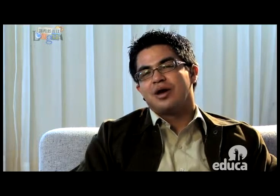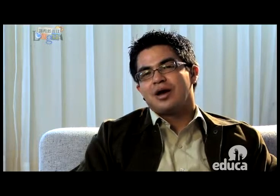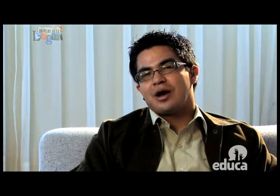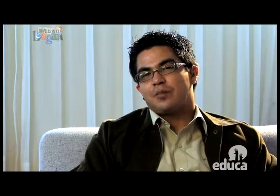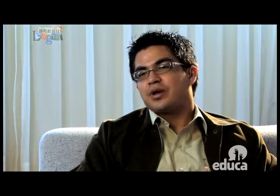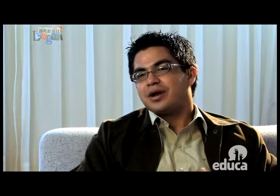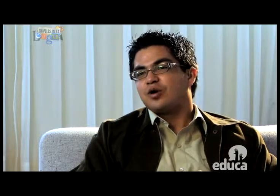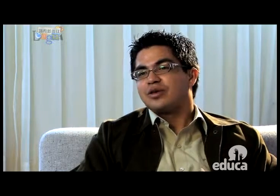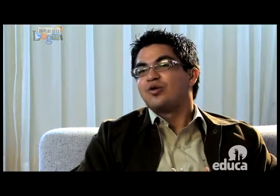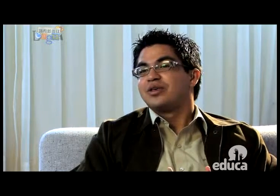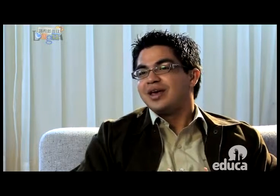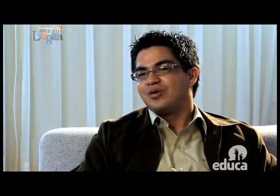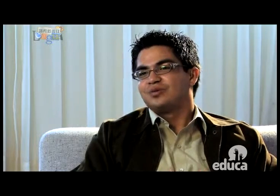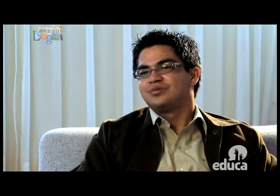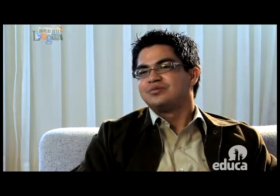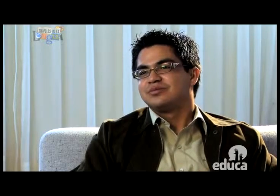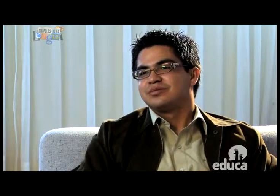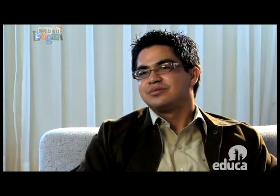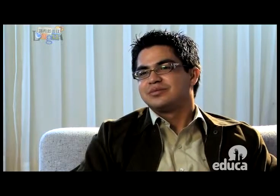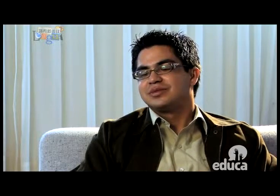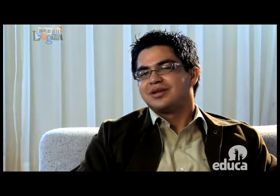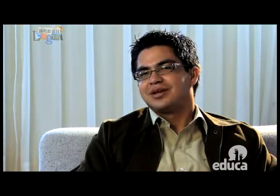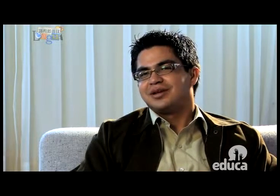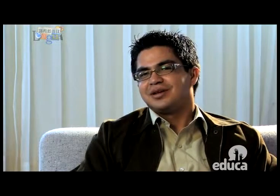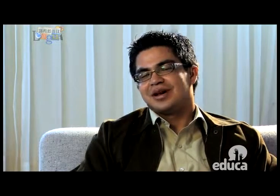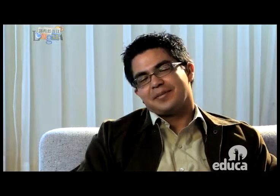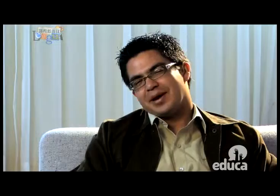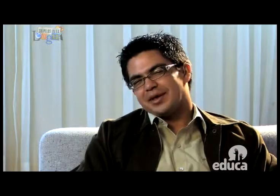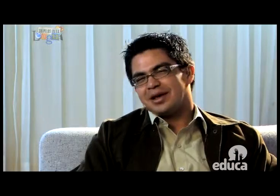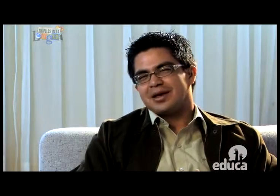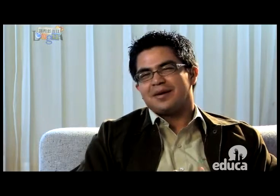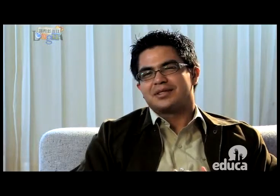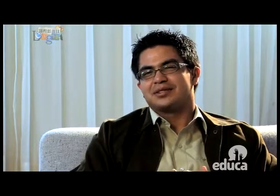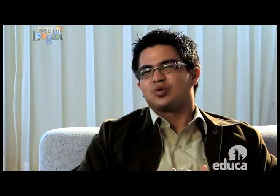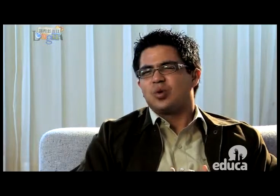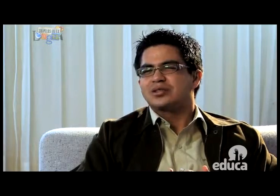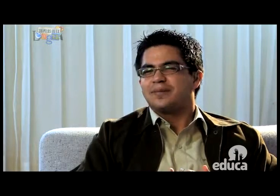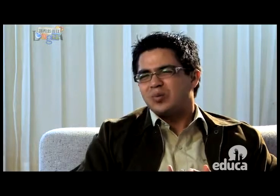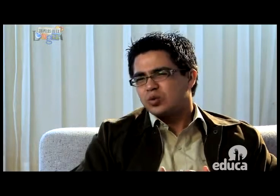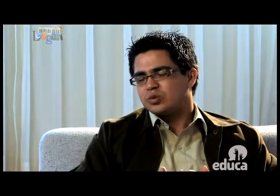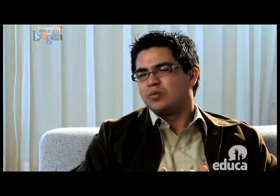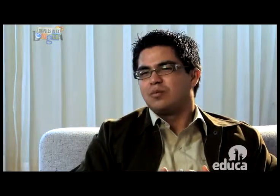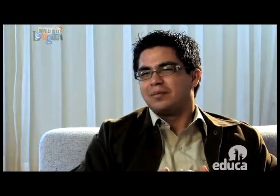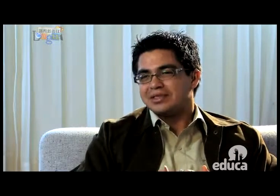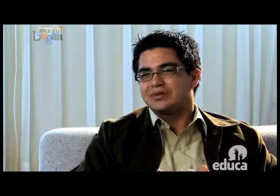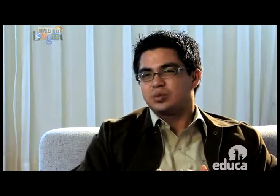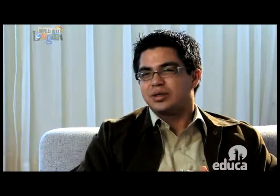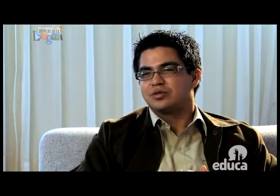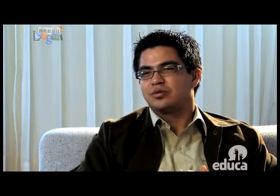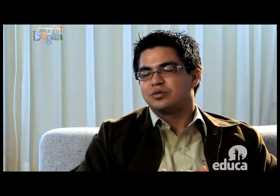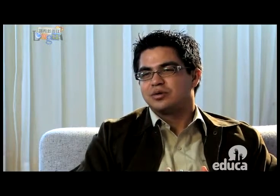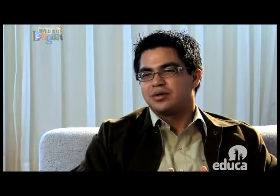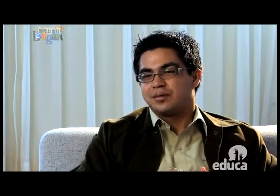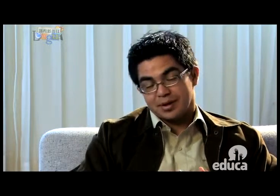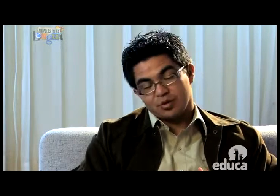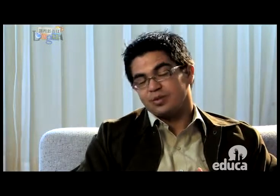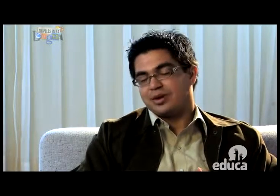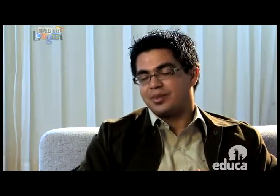a aprender lo que yo quiero. A pesar de que a veces cuesta más esfuerzo, pero tratar